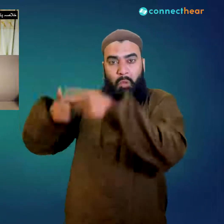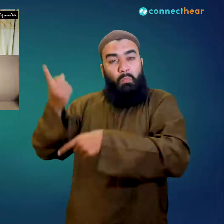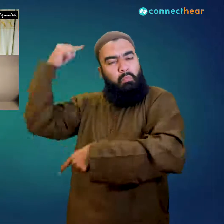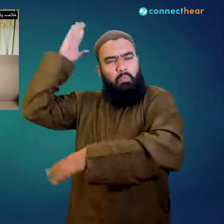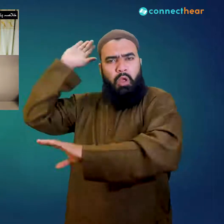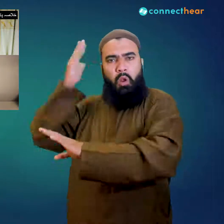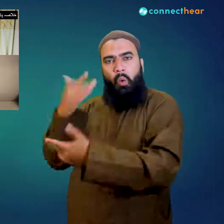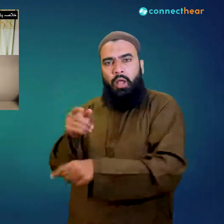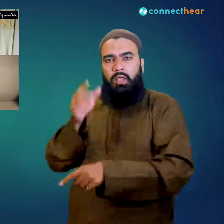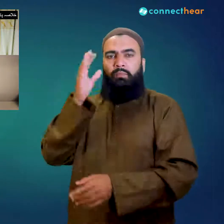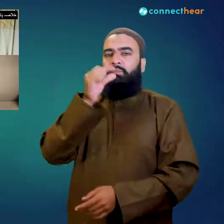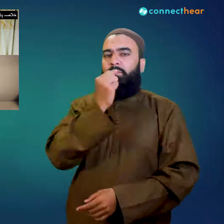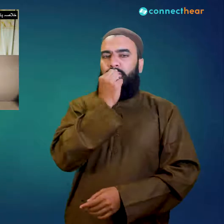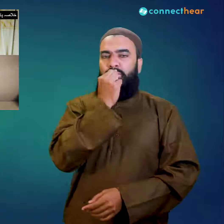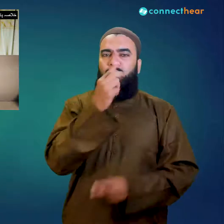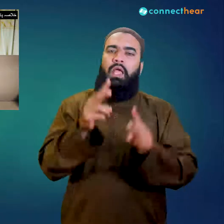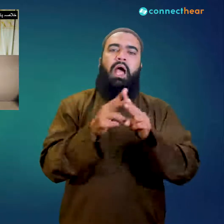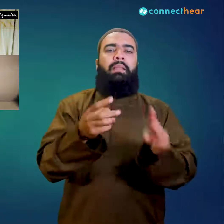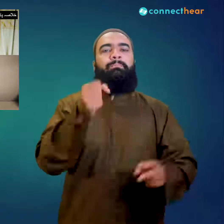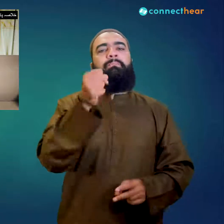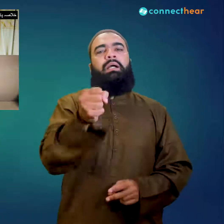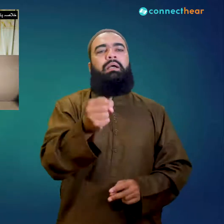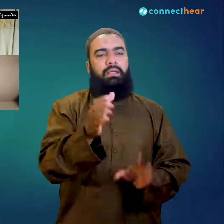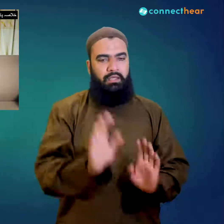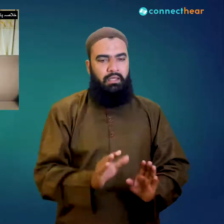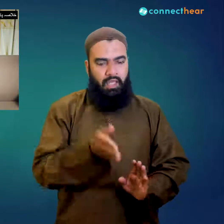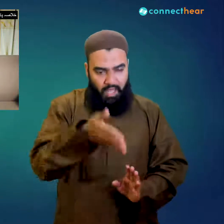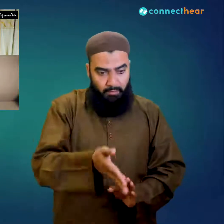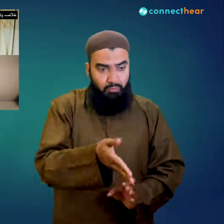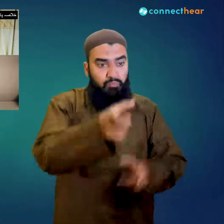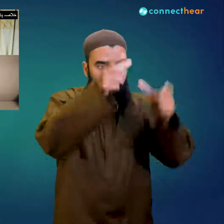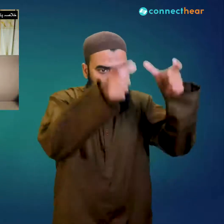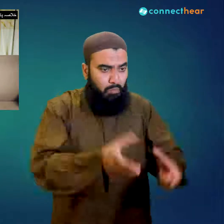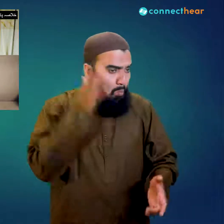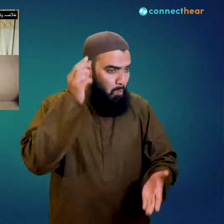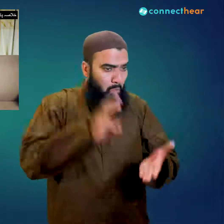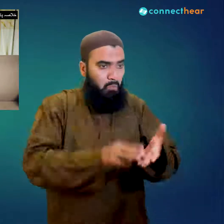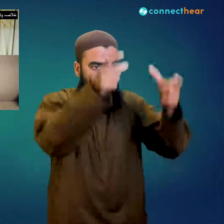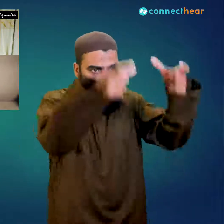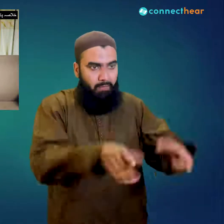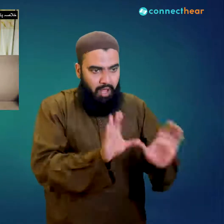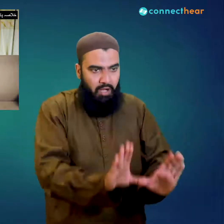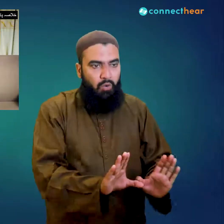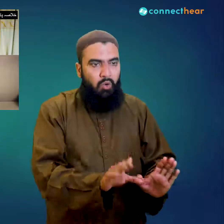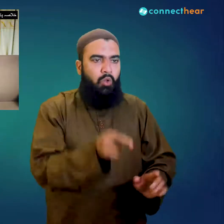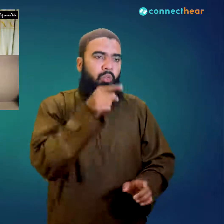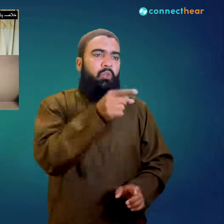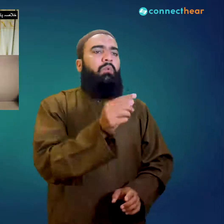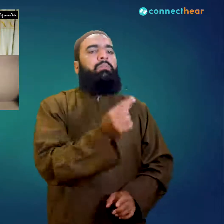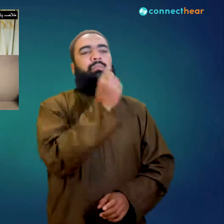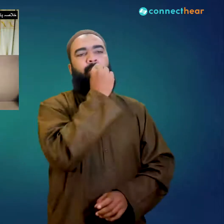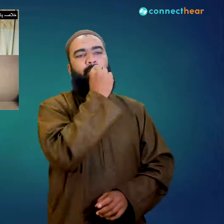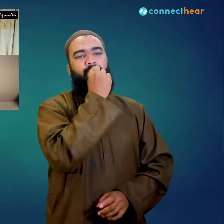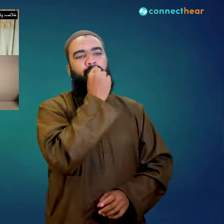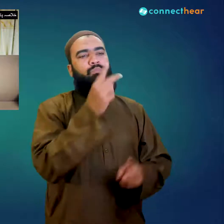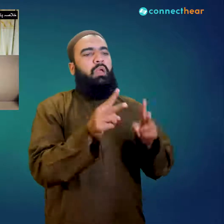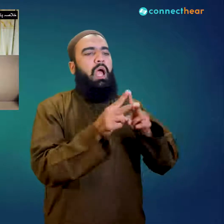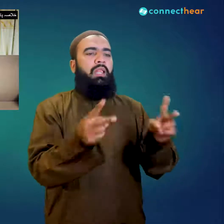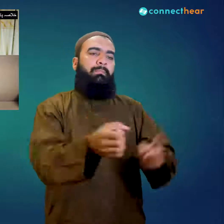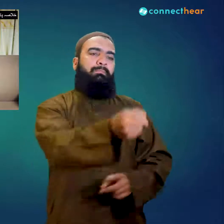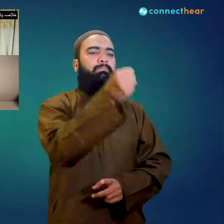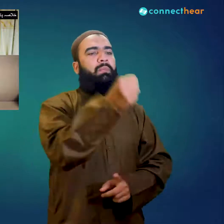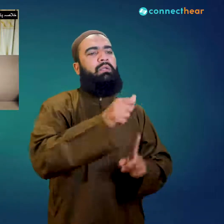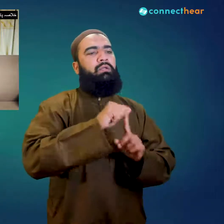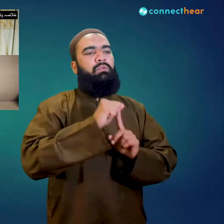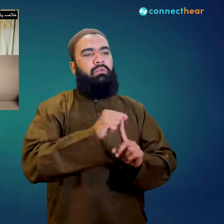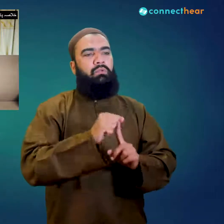کرنا۔ البتہ ایک سہولت دے دی گئی کہ اگر کوئی بیمار ہے یا مسافر ہے اور کسی وجہ سے وہ روزہ نہیں رکھ پاتا تو